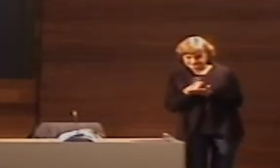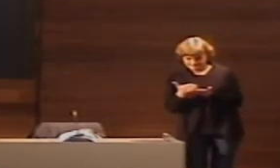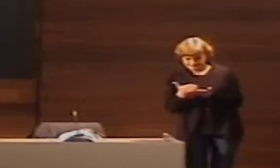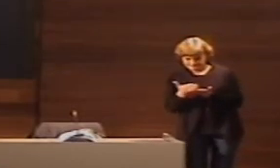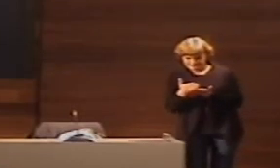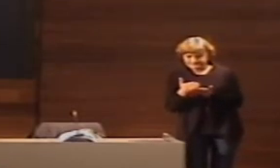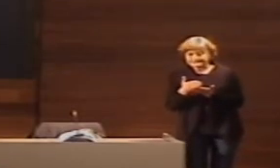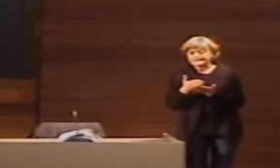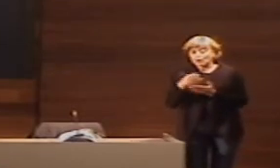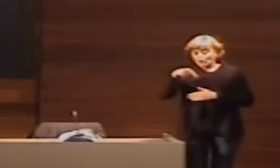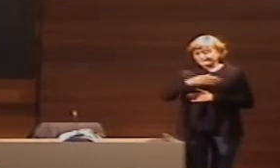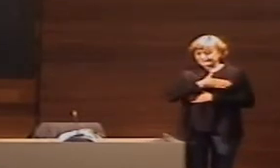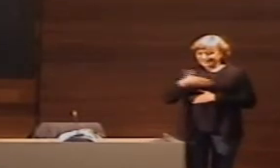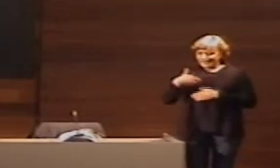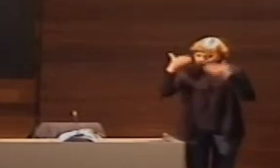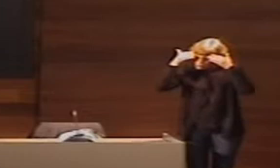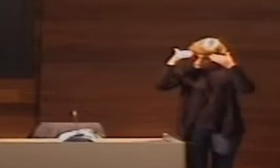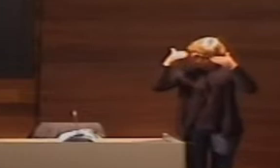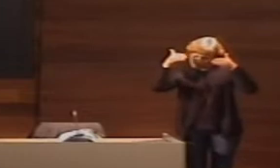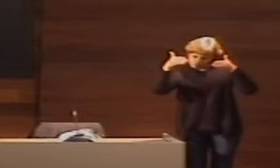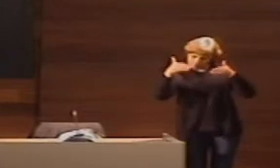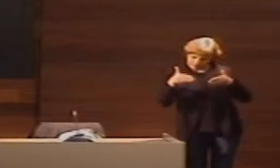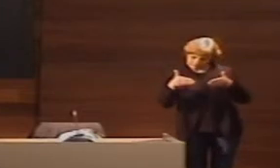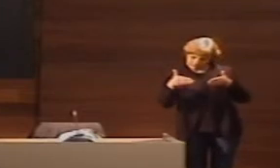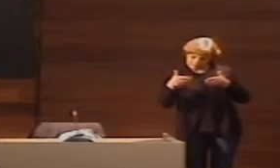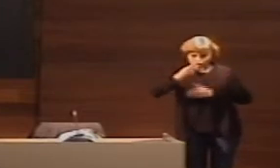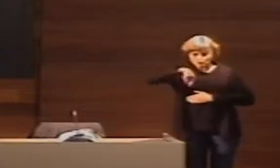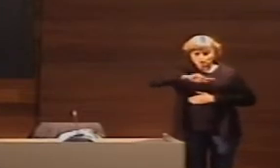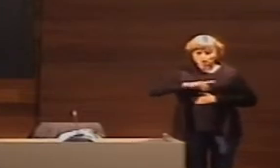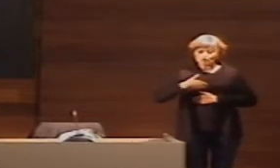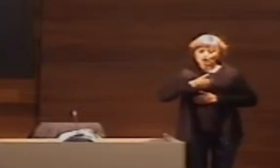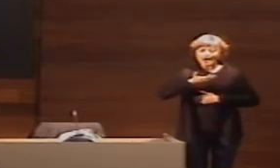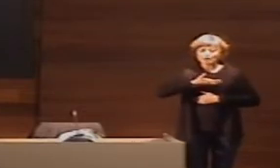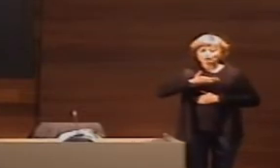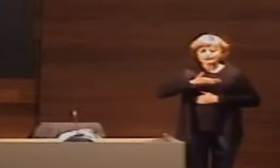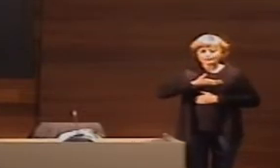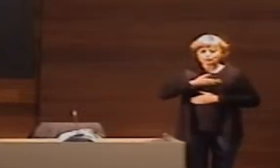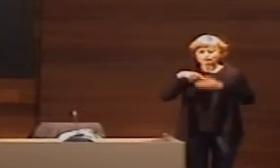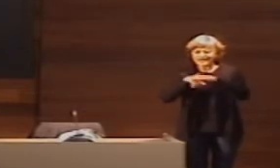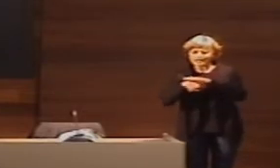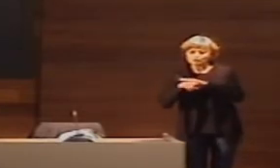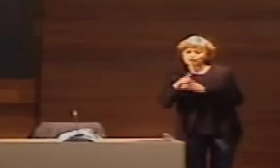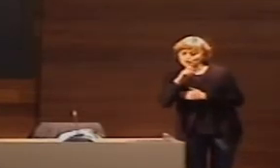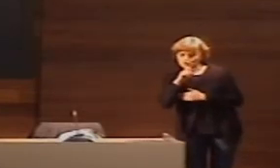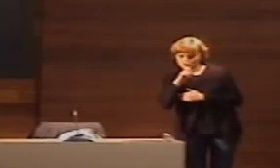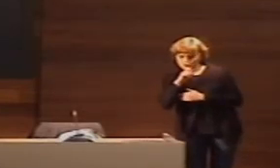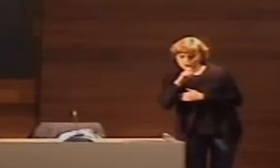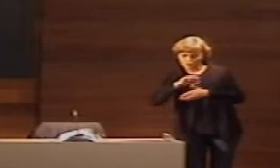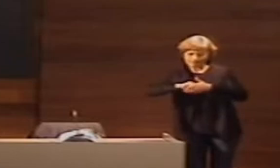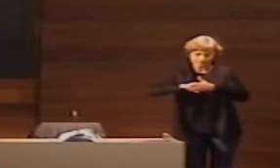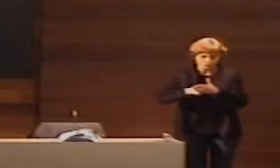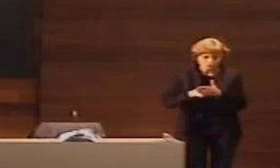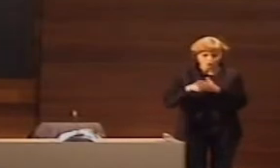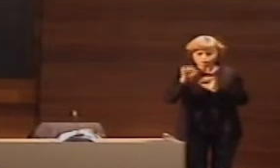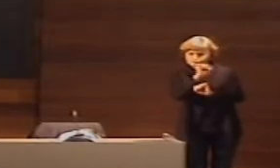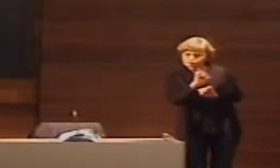ámbito. Hoy queremos centrar fundamentalmente en lo que podemos hacer desde los ayuntamientos, cuál es el papel que los ayuntamientos podemos